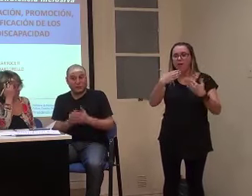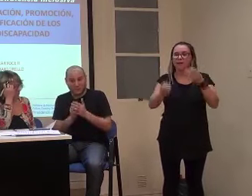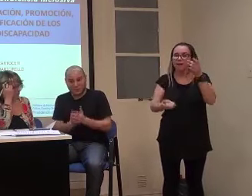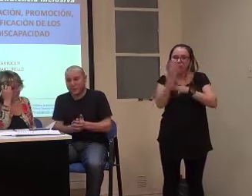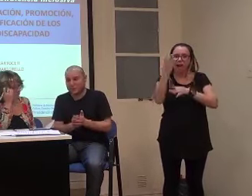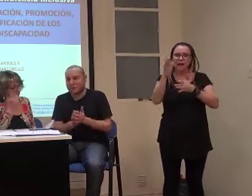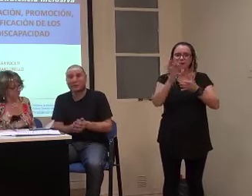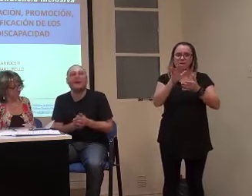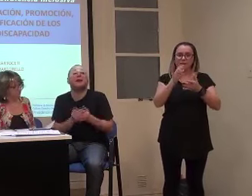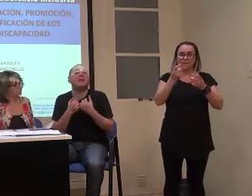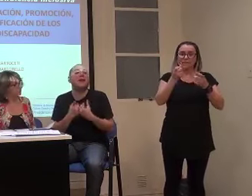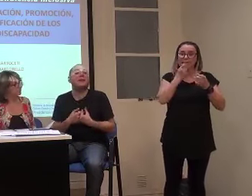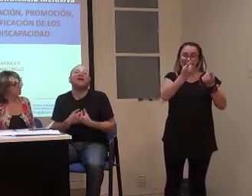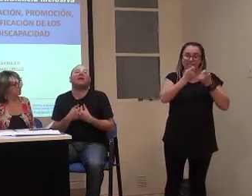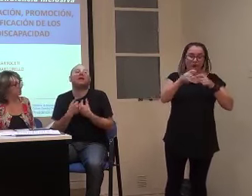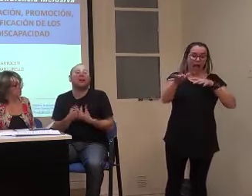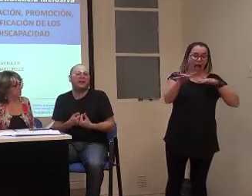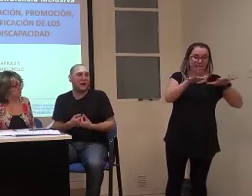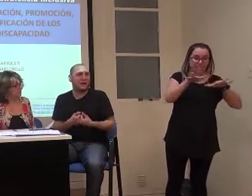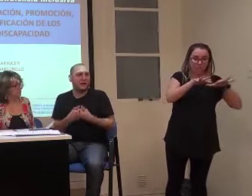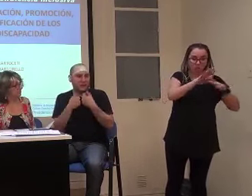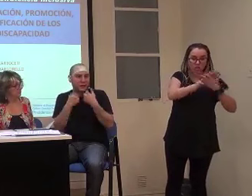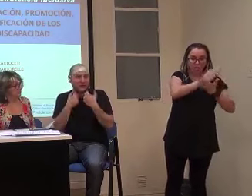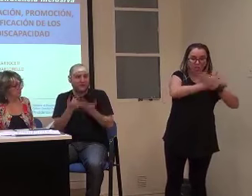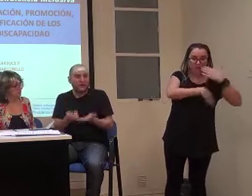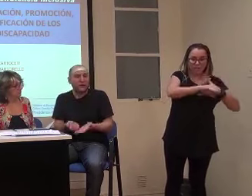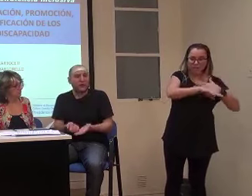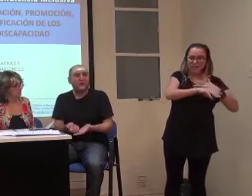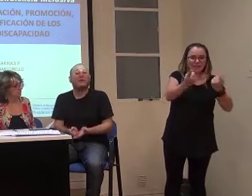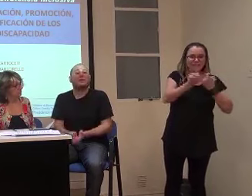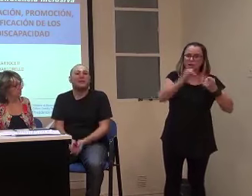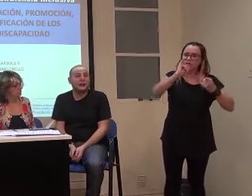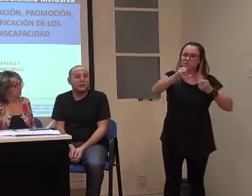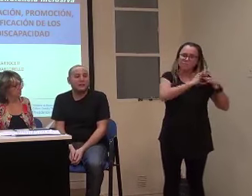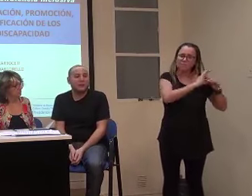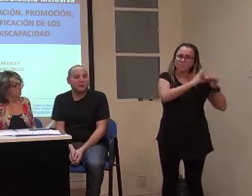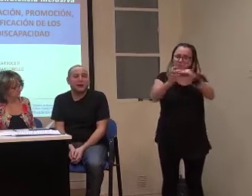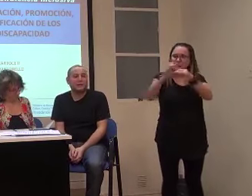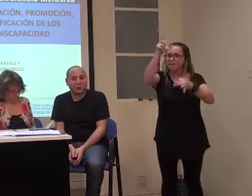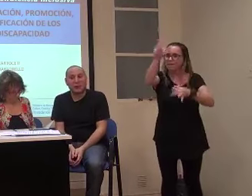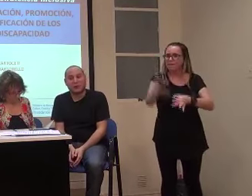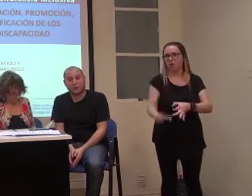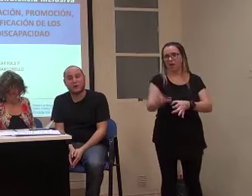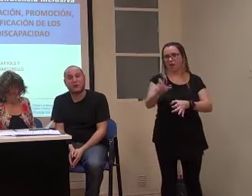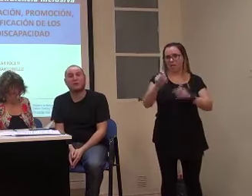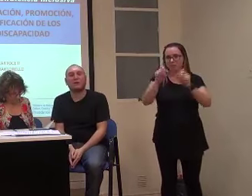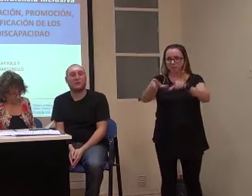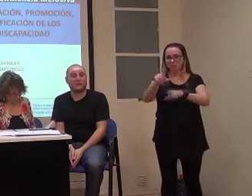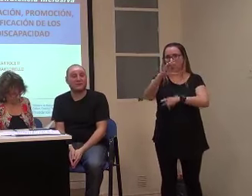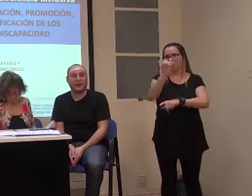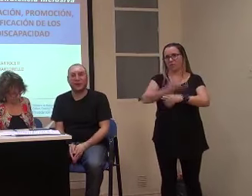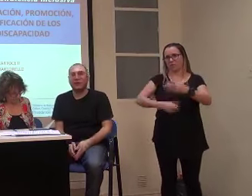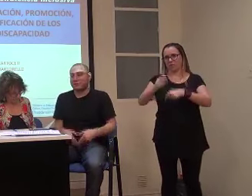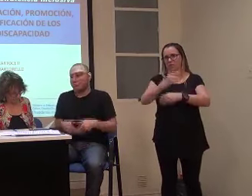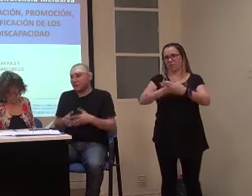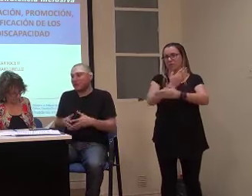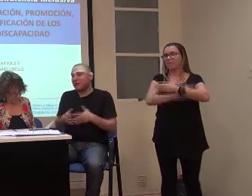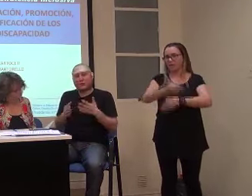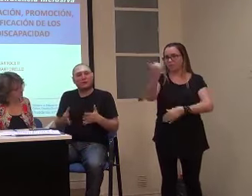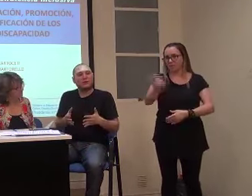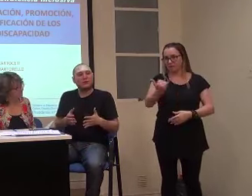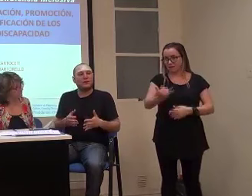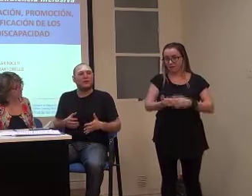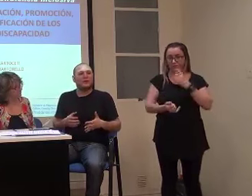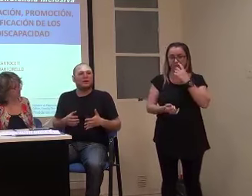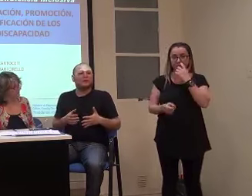sobre discapacidad necesaria la palabra de la mirada el enfoque del de las propias personas con discapacidad venda en